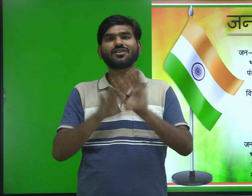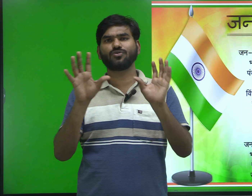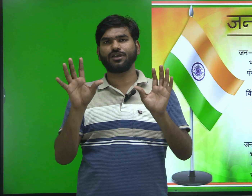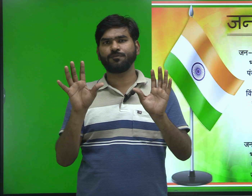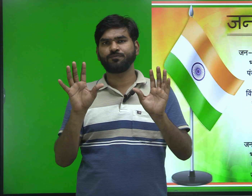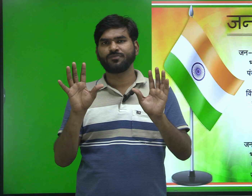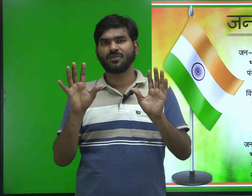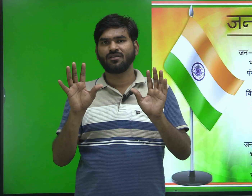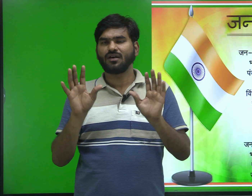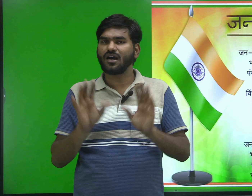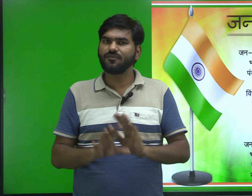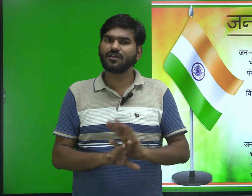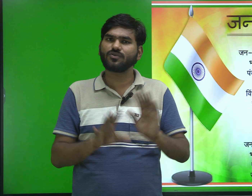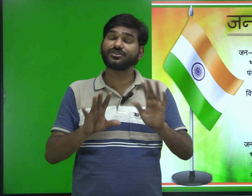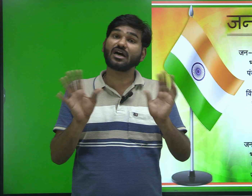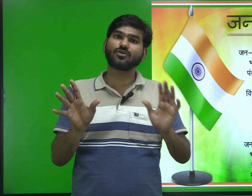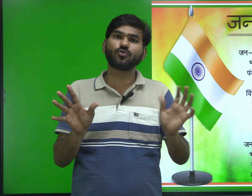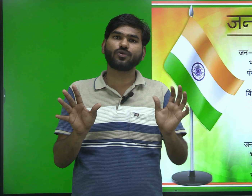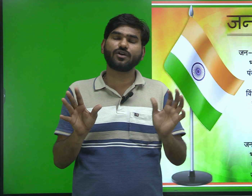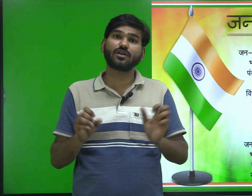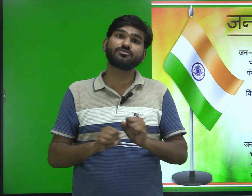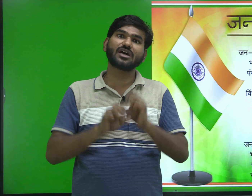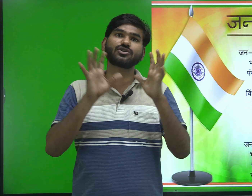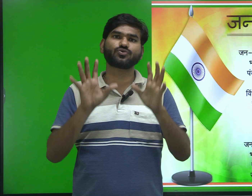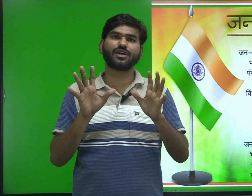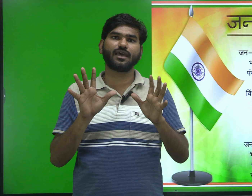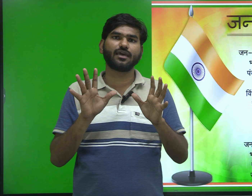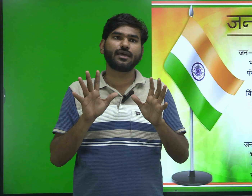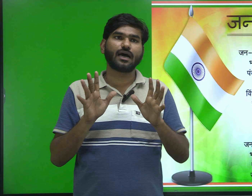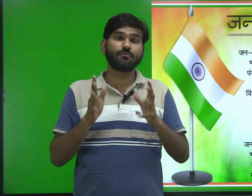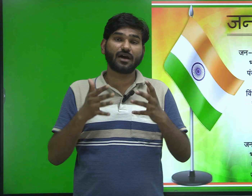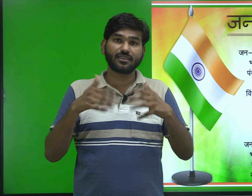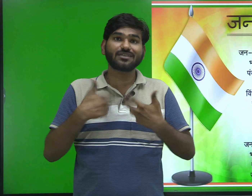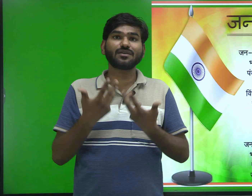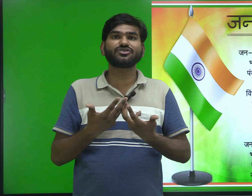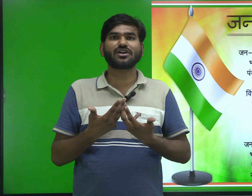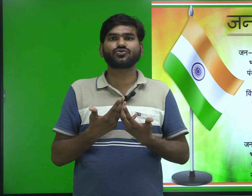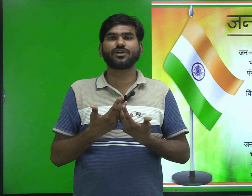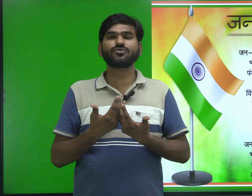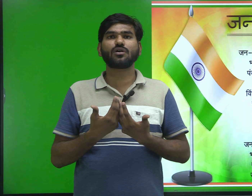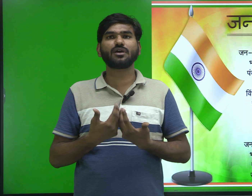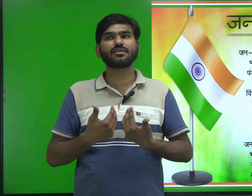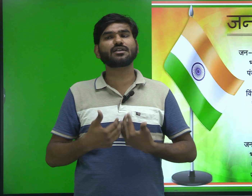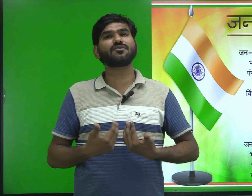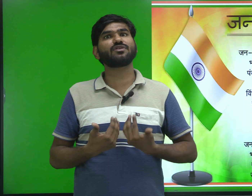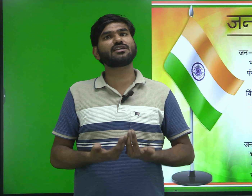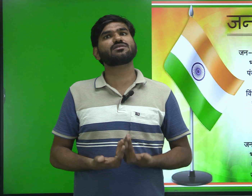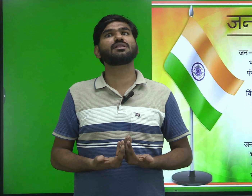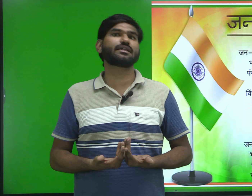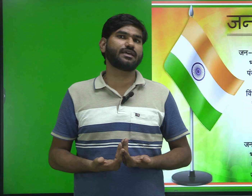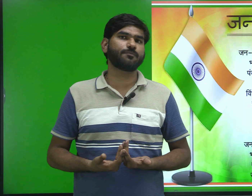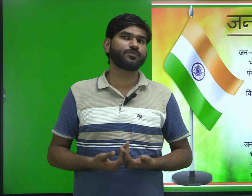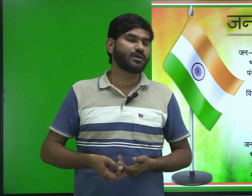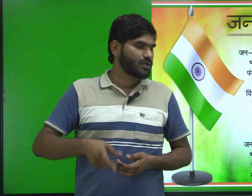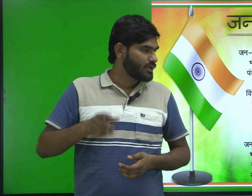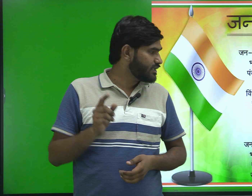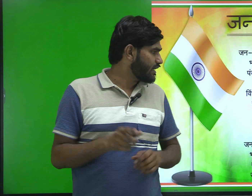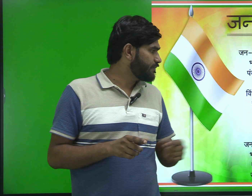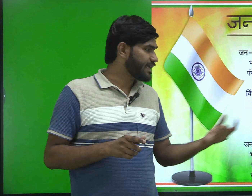रहे हैं, अवेयर हो रहे हैं, जागरूक हो रहे हैं और हम जाग चुके हैं, हम अंदर से भी जाग चुके हैं। तो हमें अंदर की फीलिंग्स भी लानी है ना। अब मैं लाइन पूरी